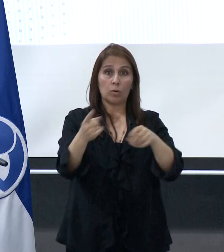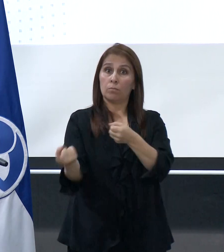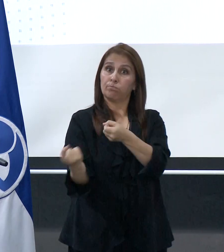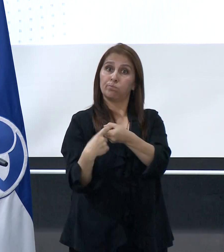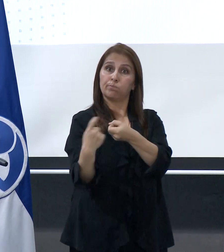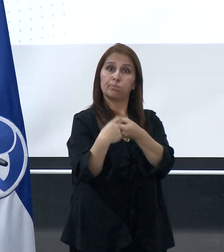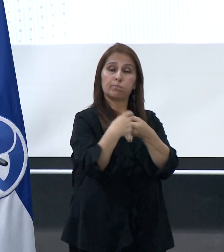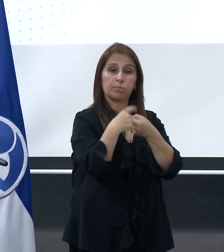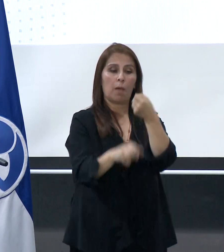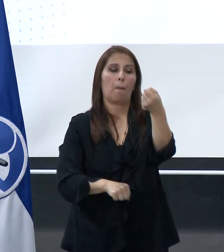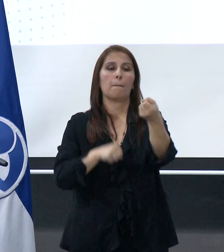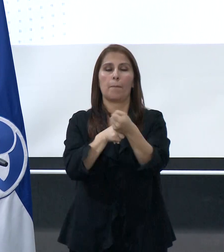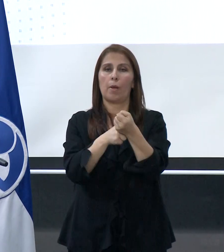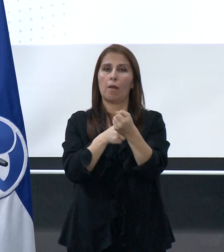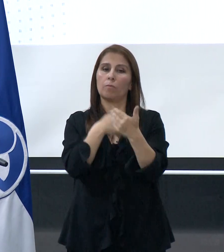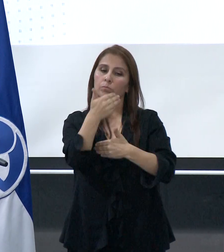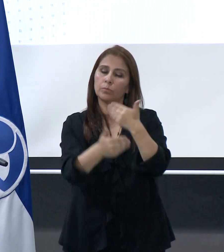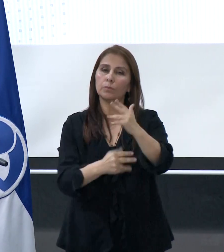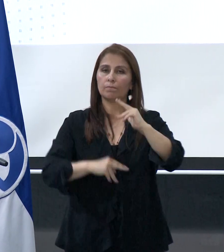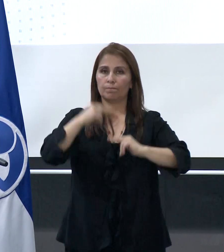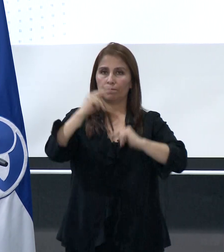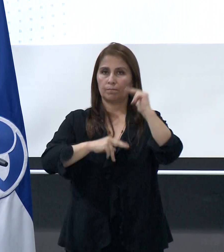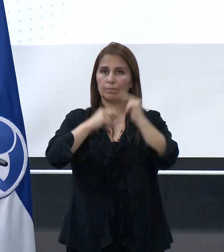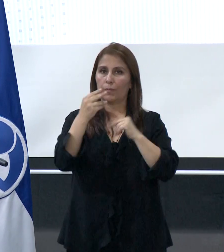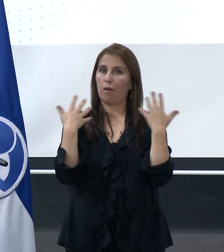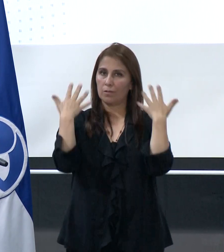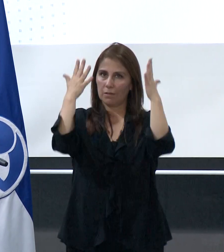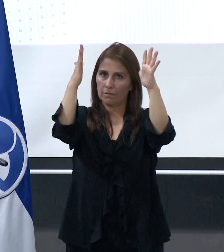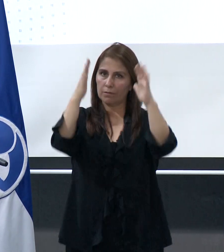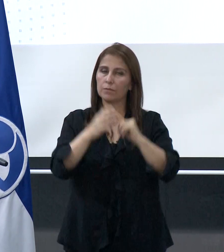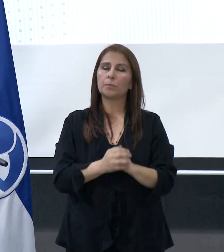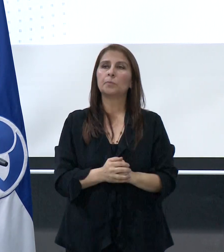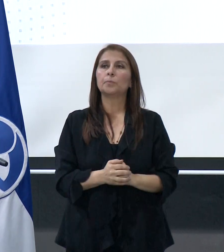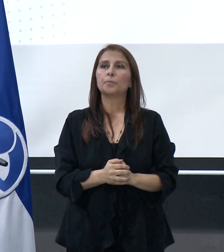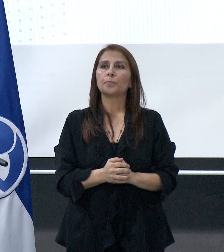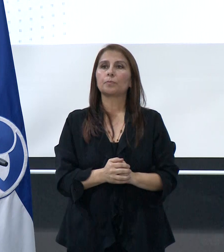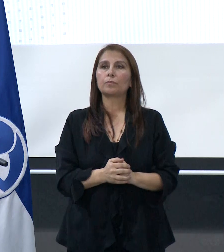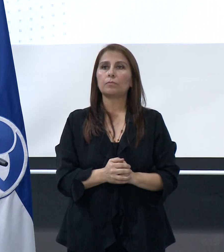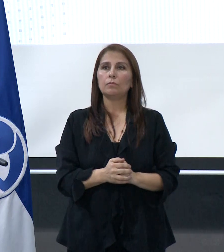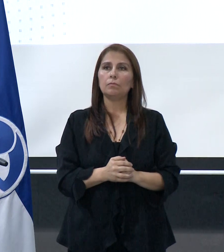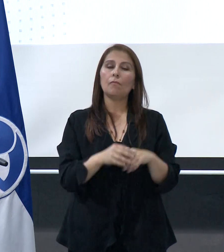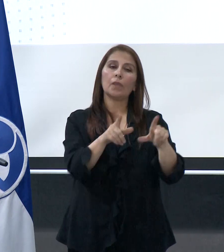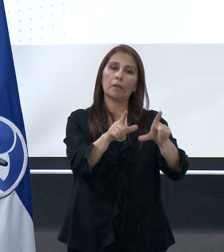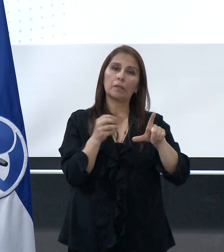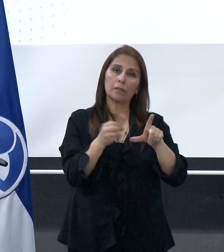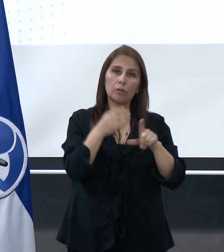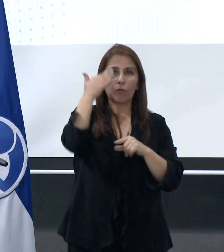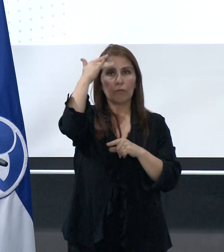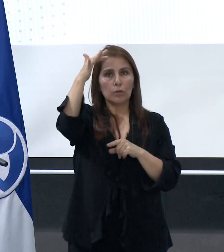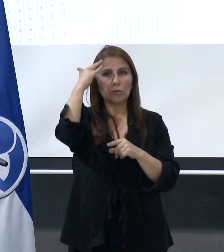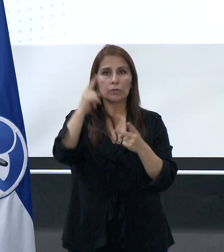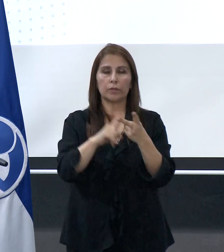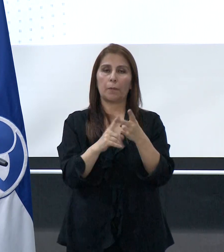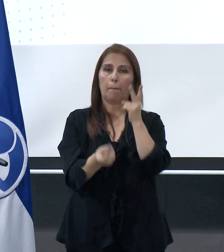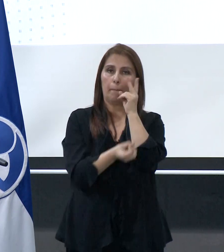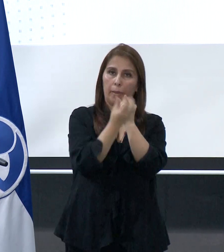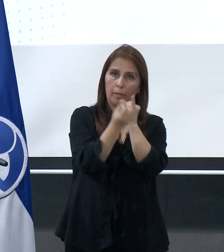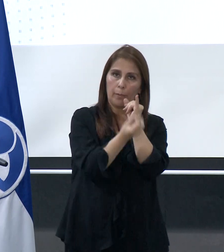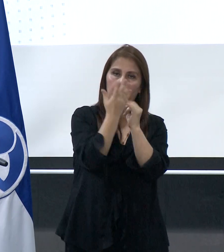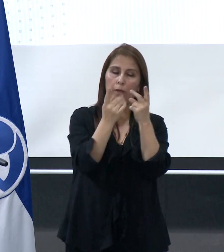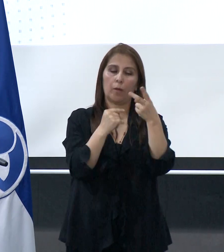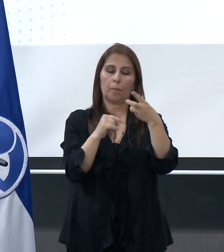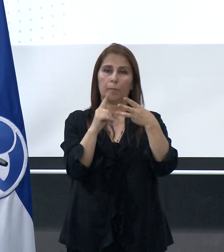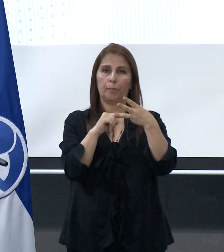en la construcción y desarrollo de esta celebración la licenciatura en filosofía el programa de pedagogía al grupo